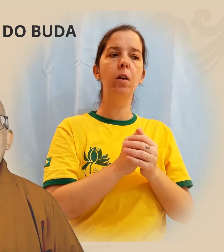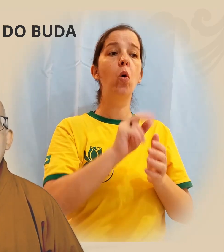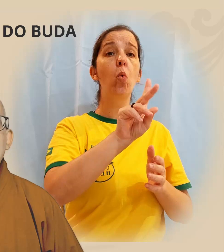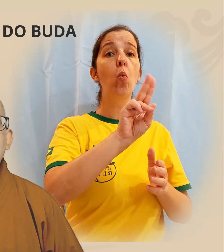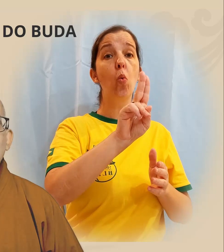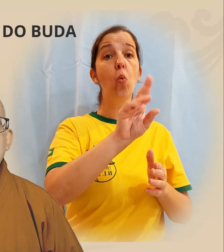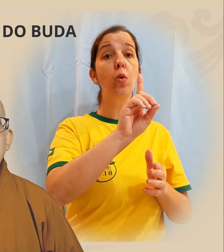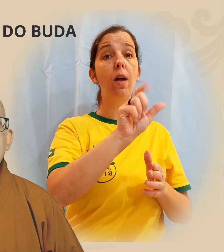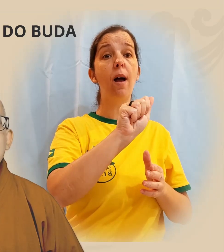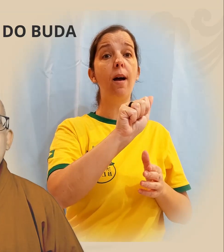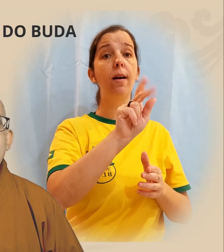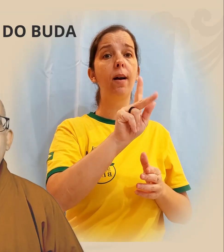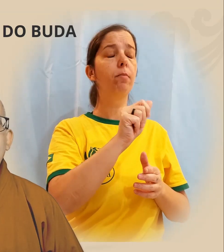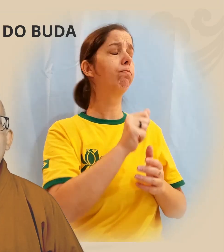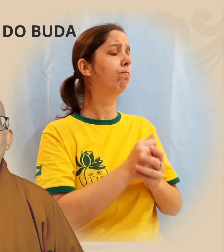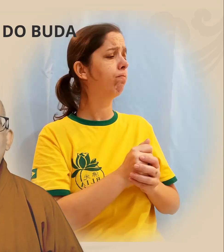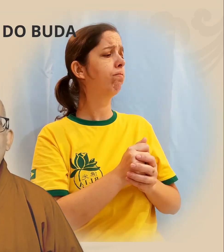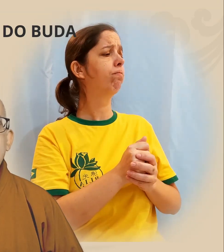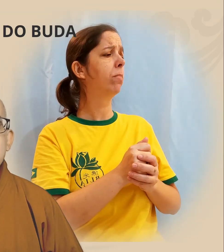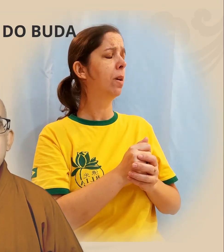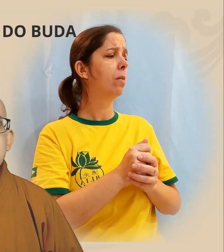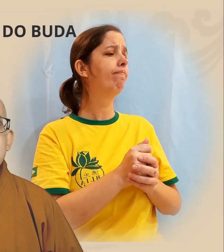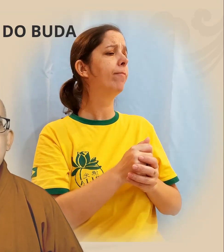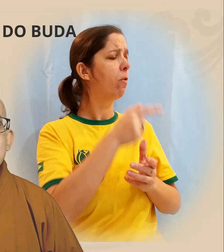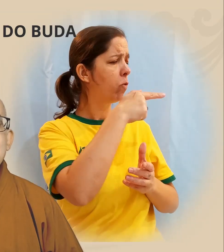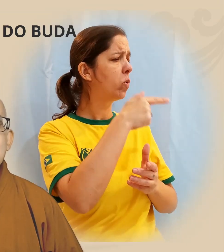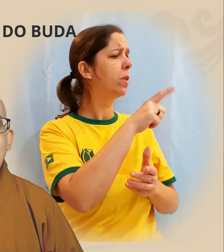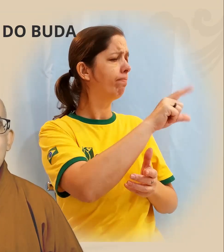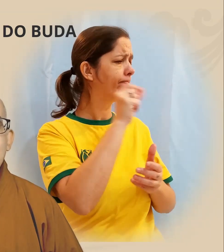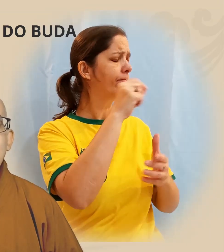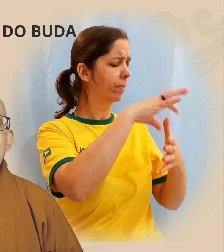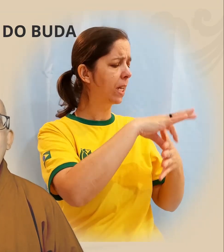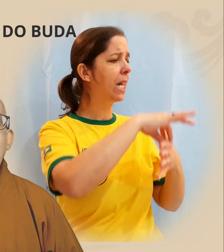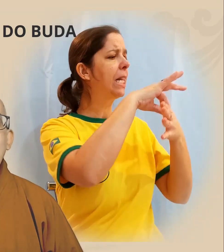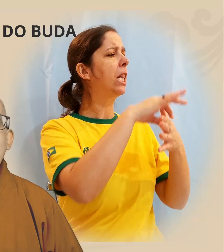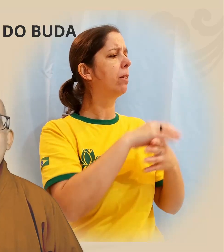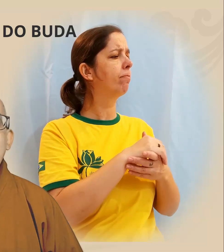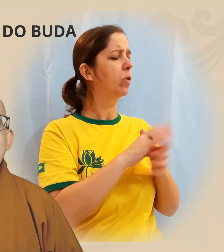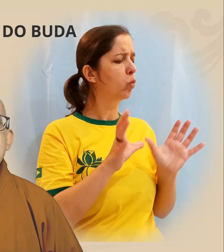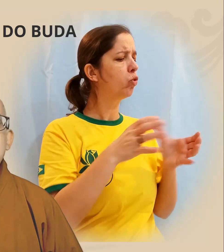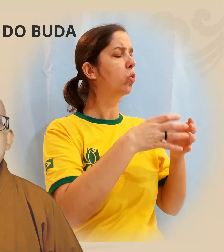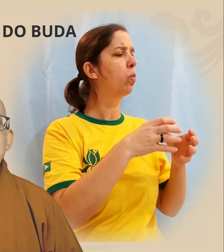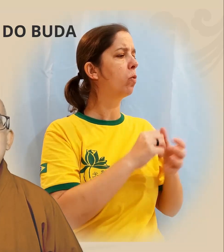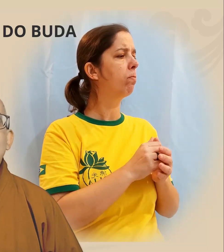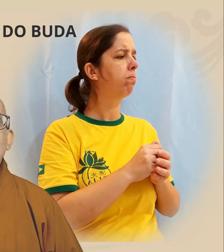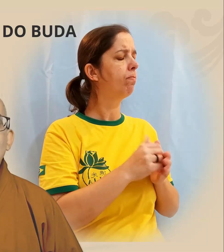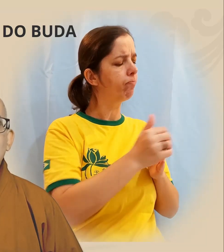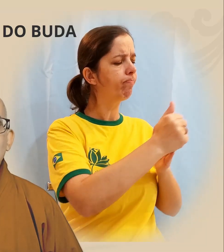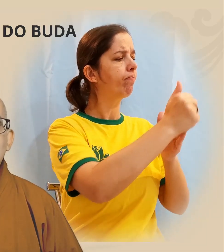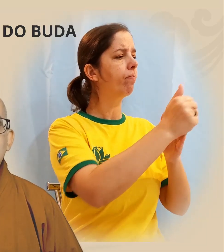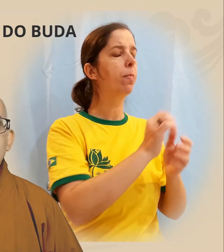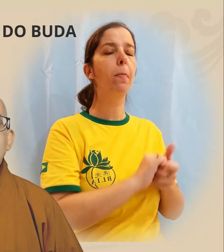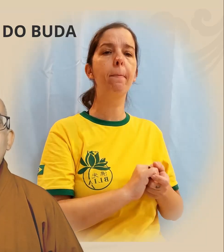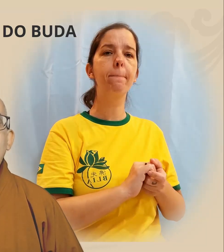Uddaka Ramaputta também oferecesse a Siddhartha a liderança de seu